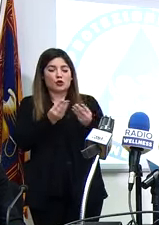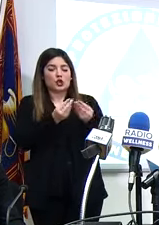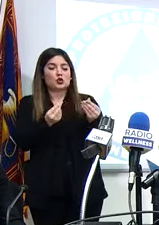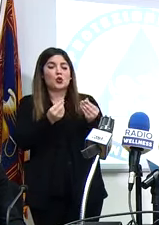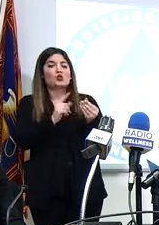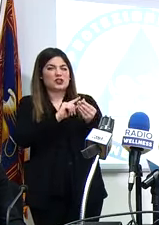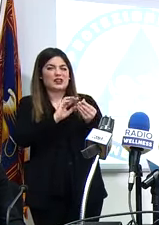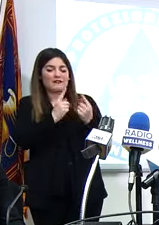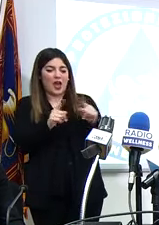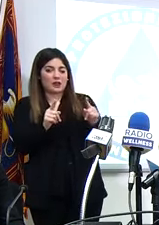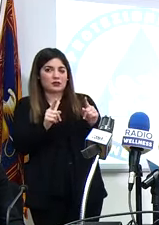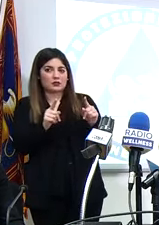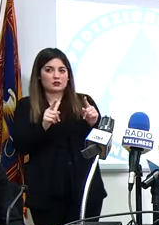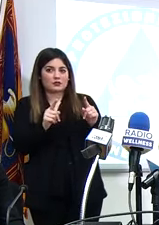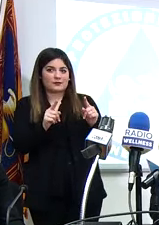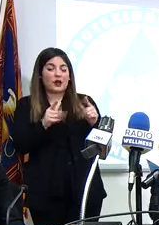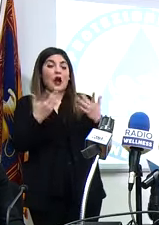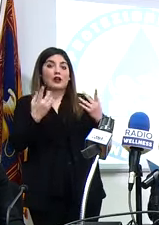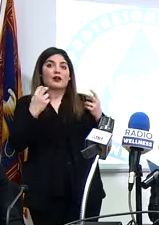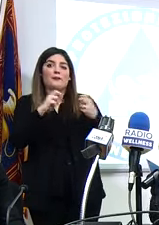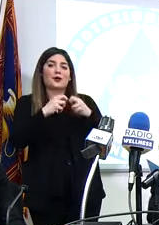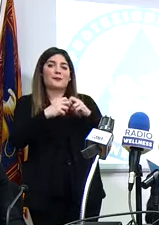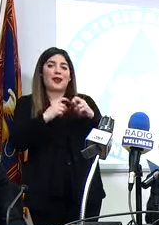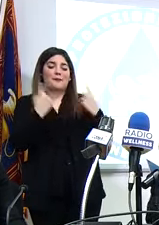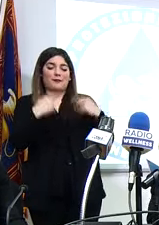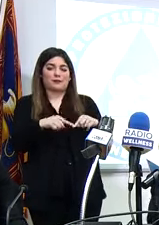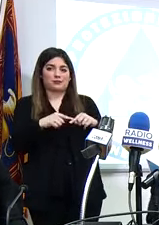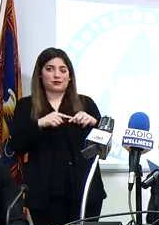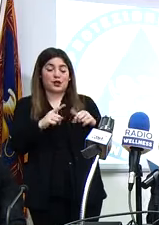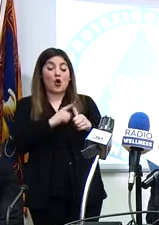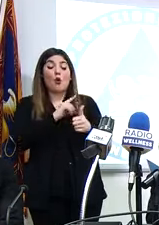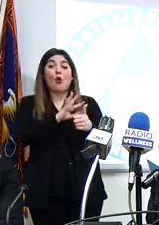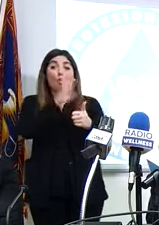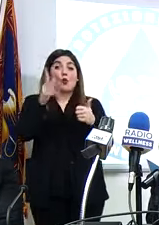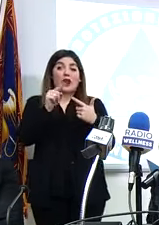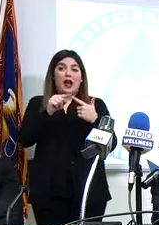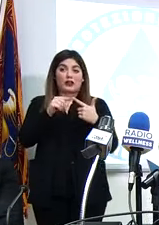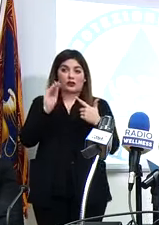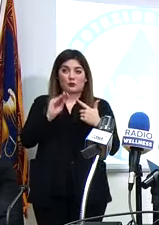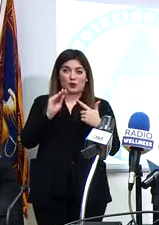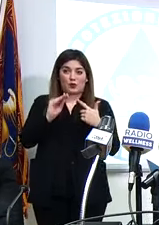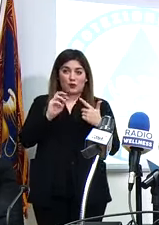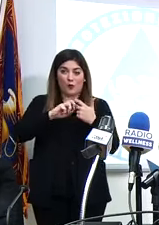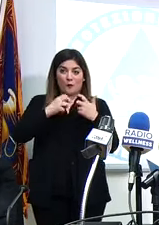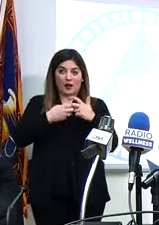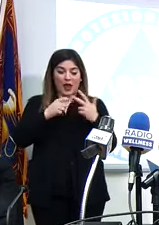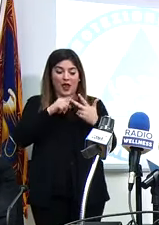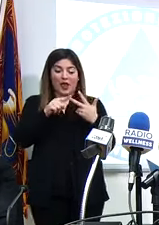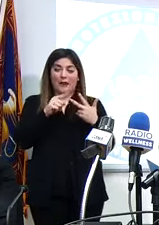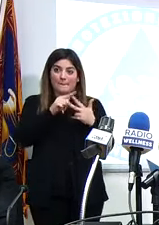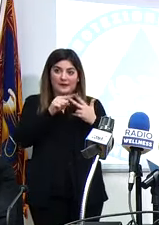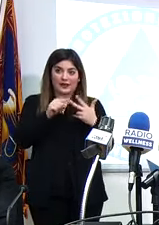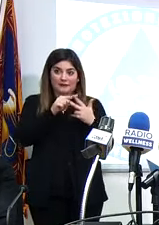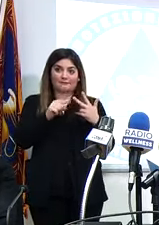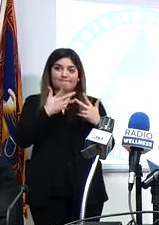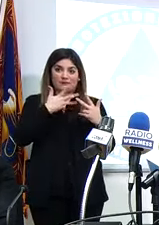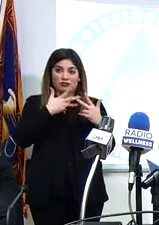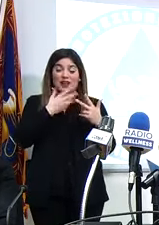L'AstraZeneca poi aveva un altro problemino, altri due problemini, per cui anche l'EMA ha chiesto un supplemento di